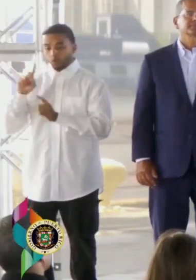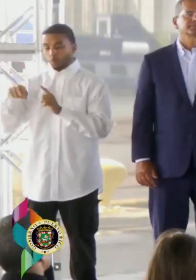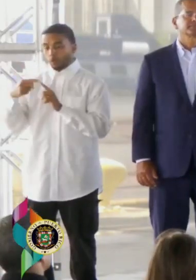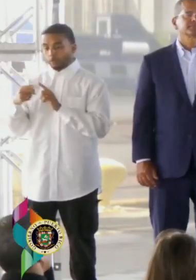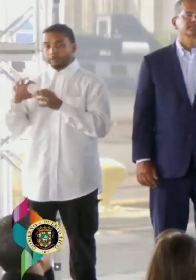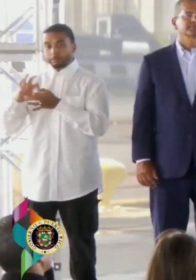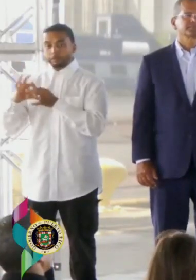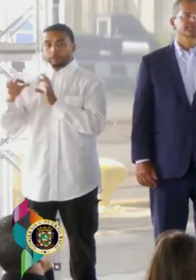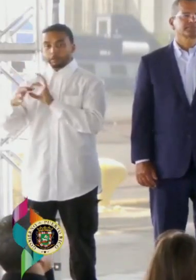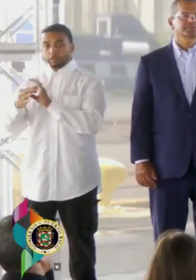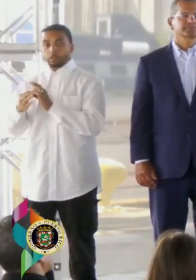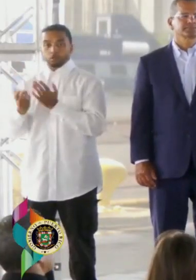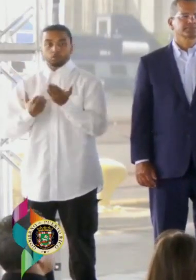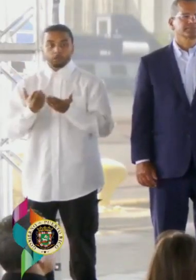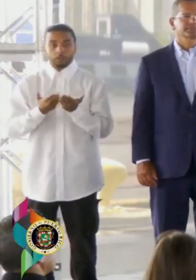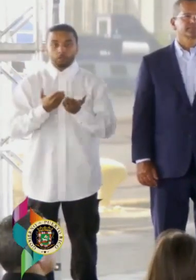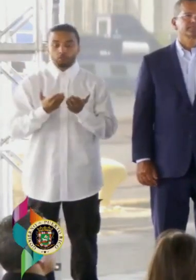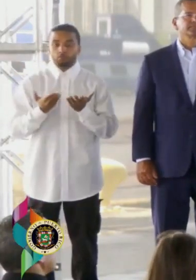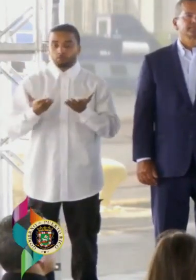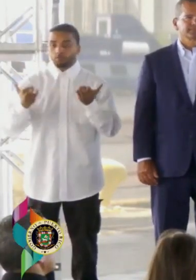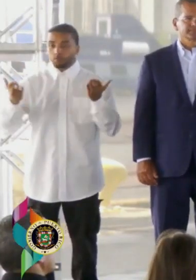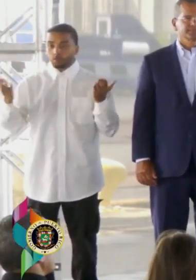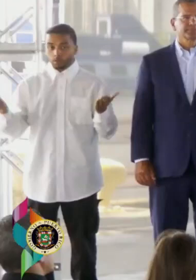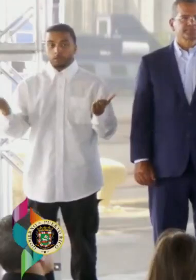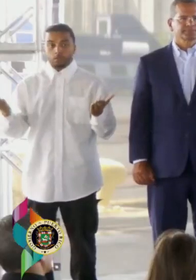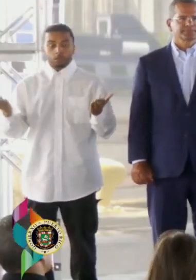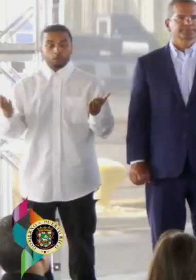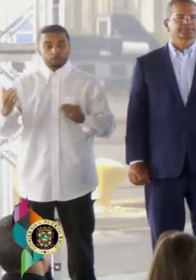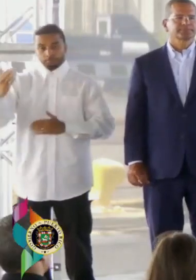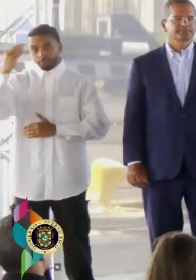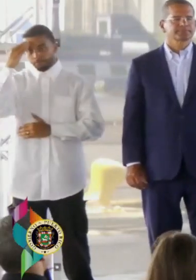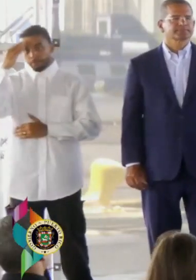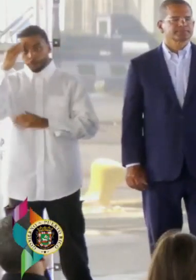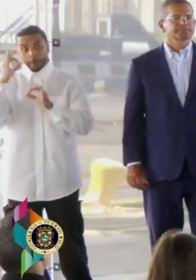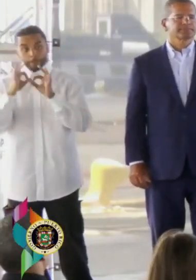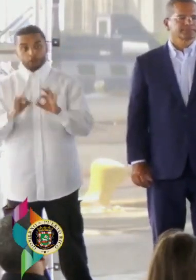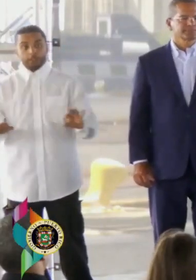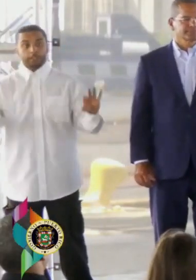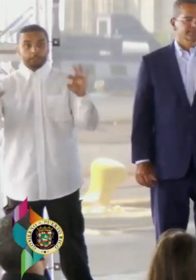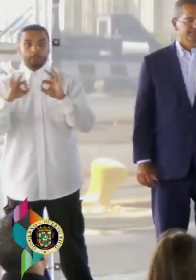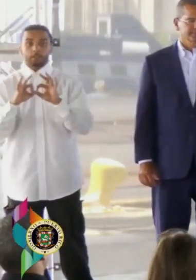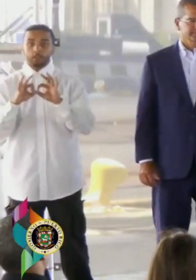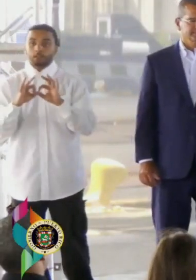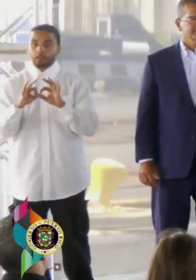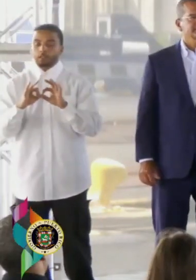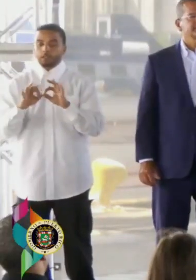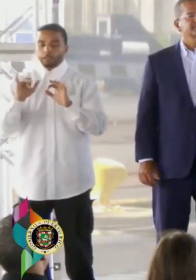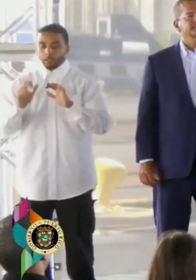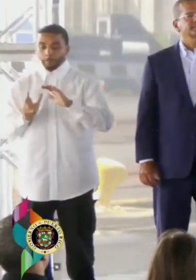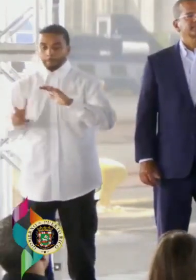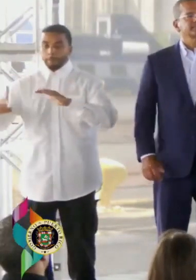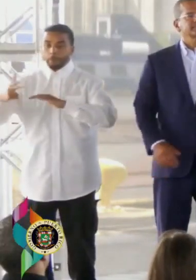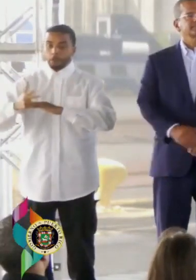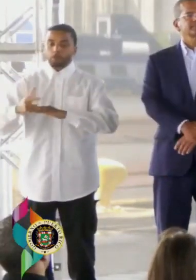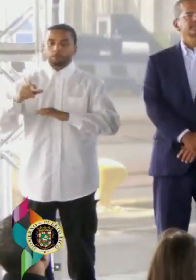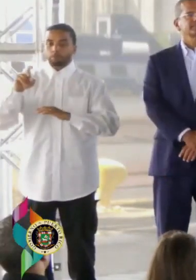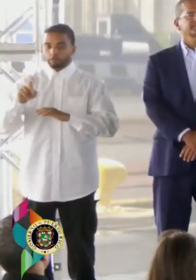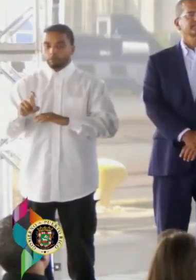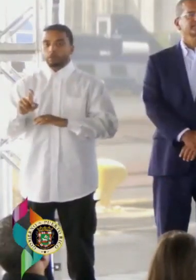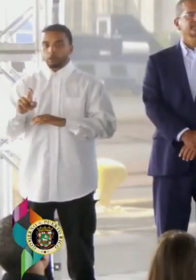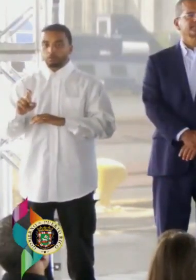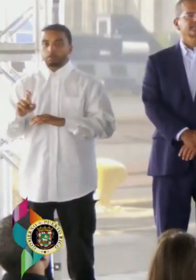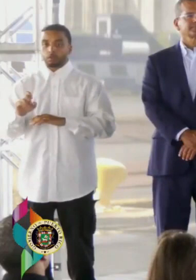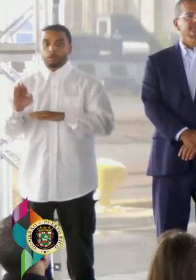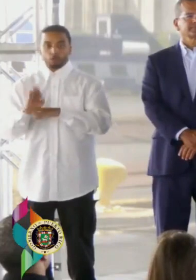afectada por un evento de la naturaleza todos lo vivimos supimos lo importante que es que los puertos estén en función que estén